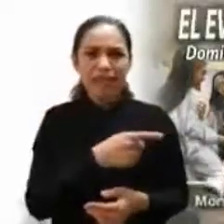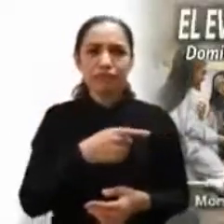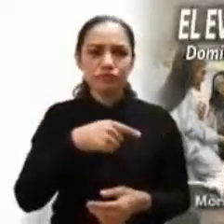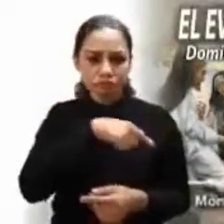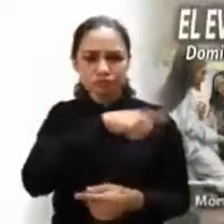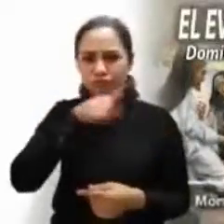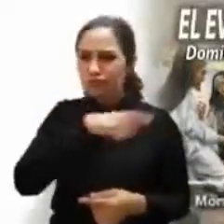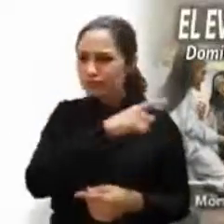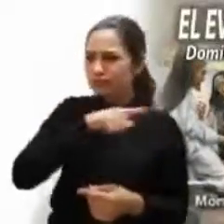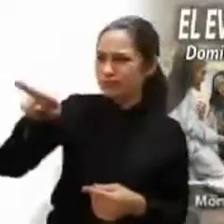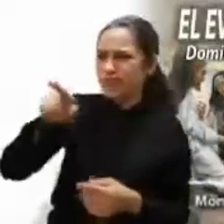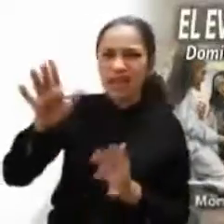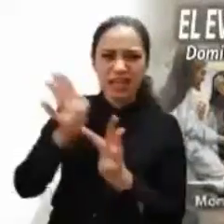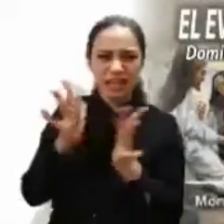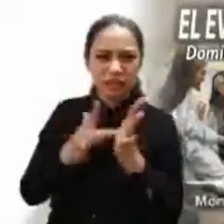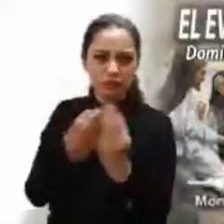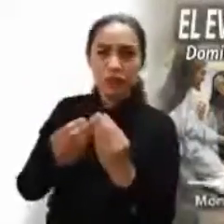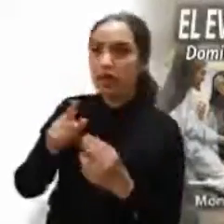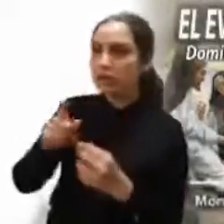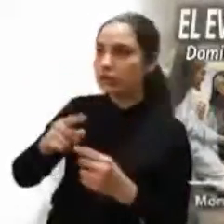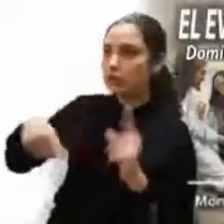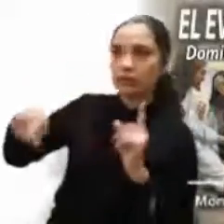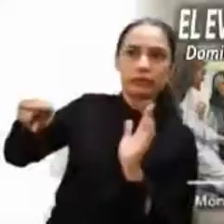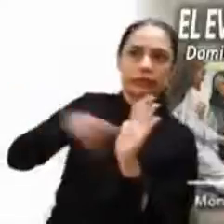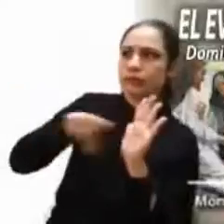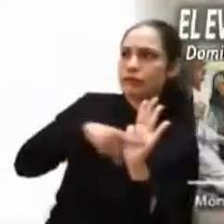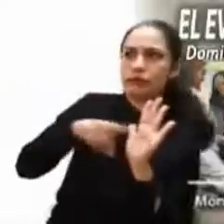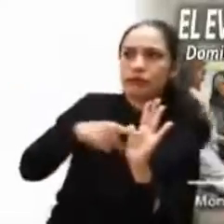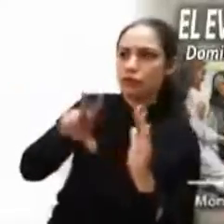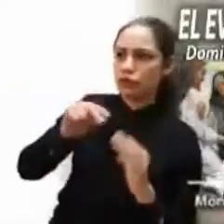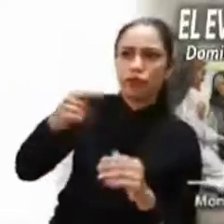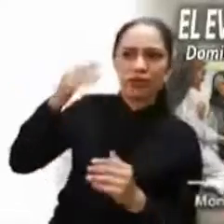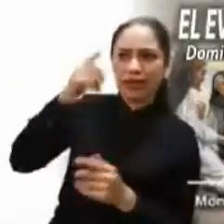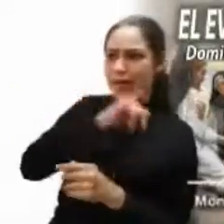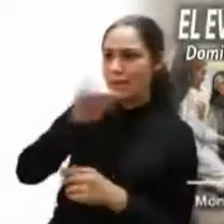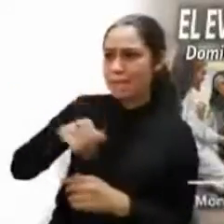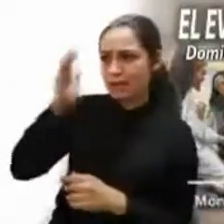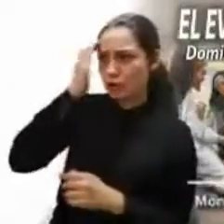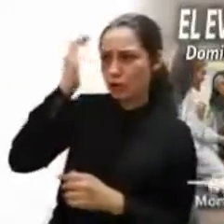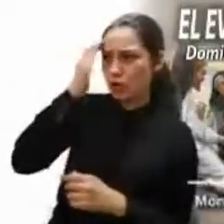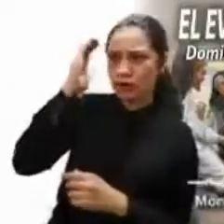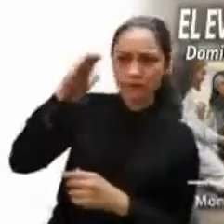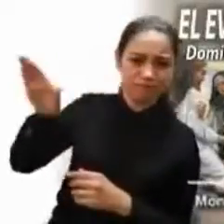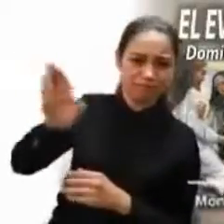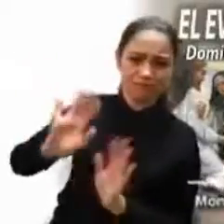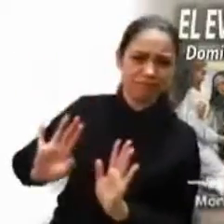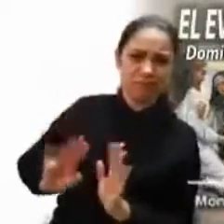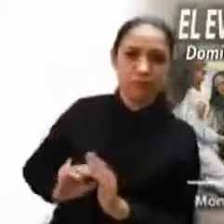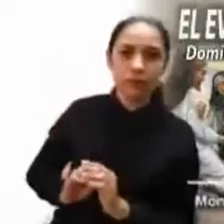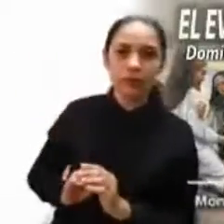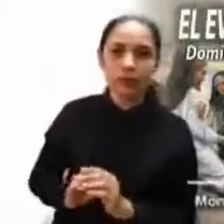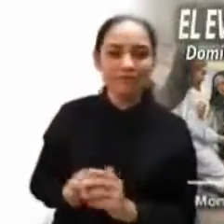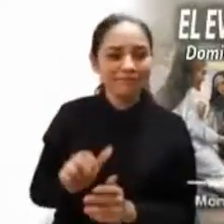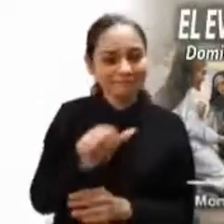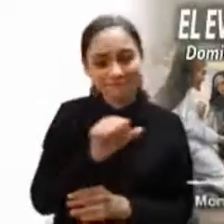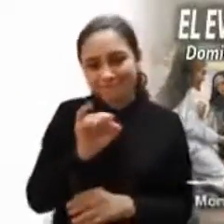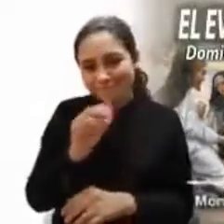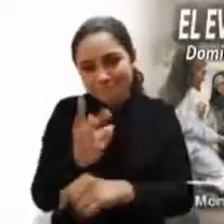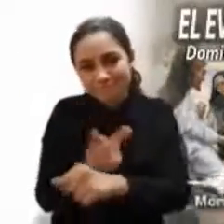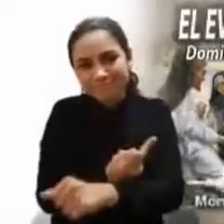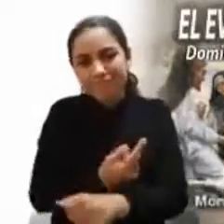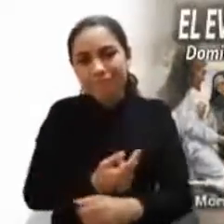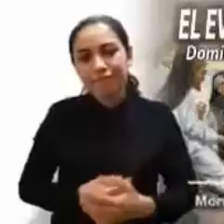negará y jurará que no lo ha conocido. Una cosa es decir quién es Jesús para los demás, aunque ya sea un